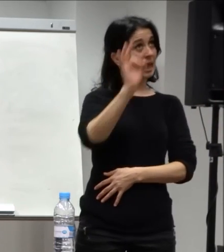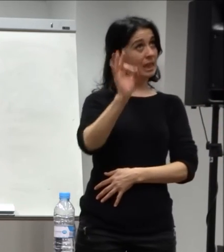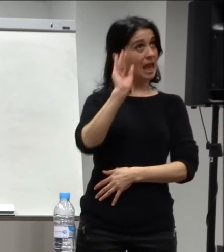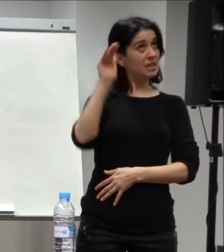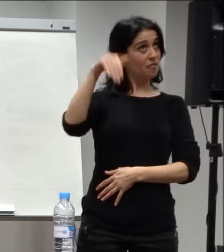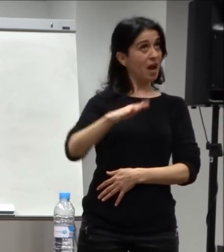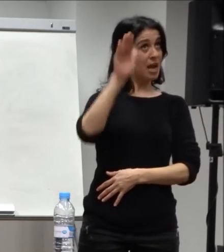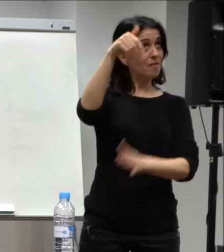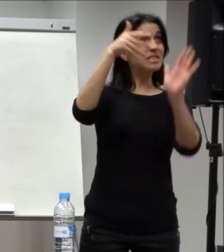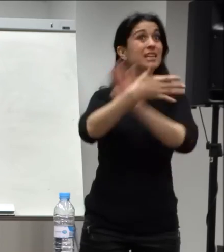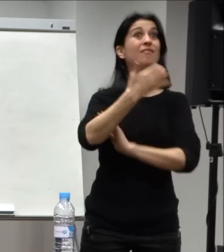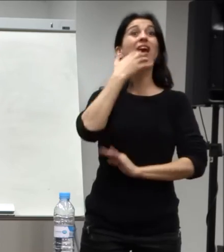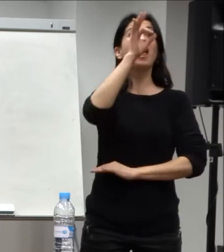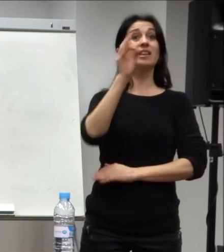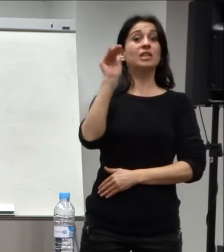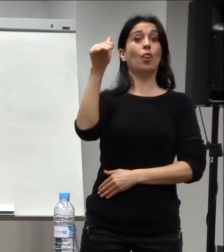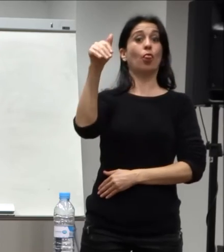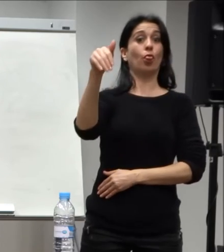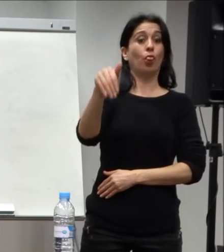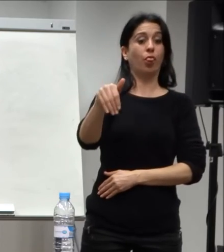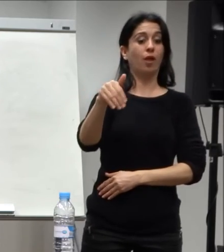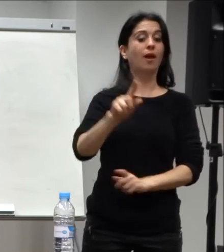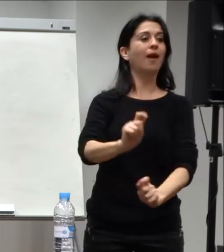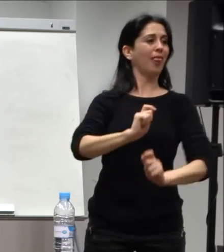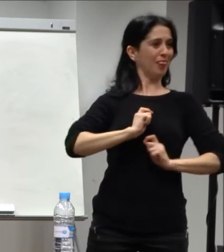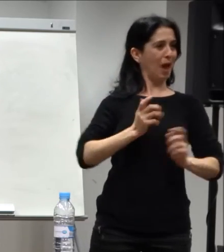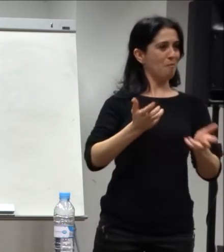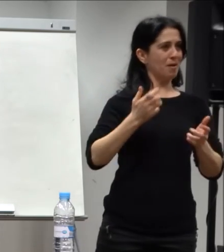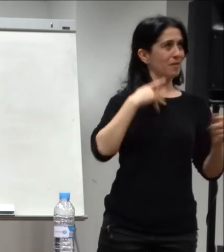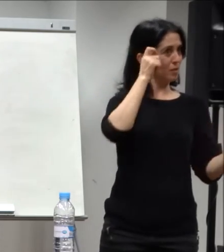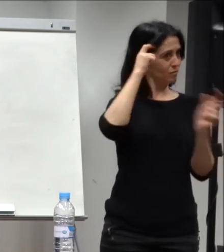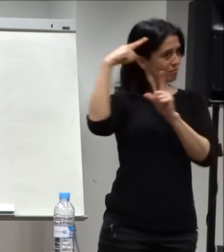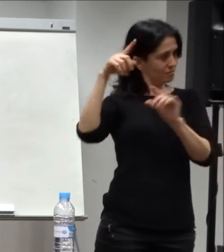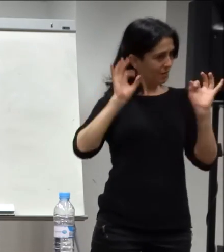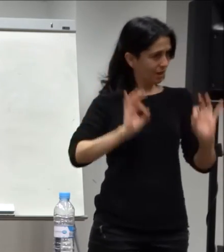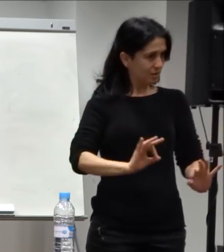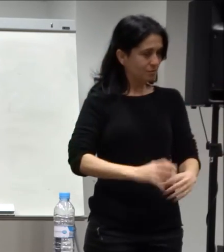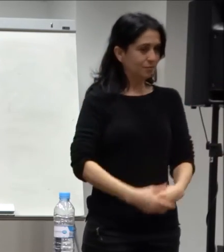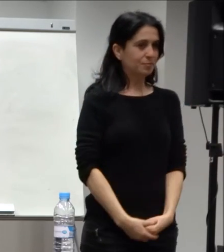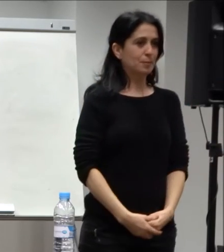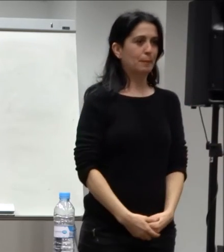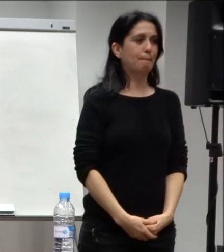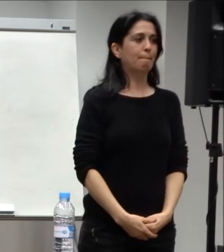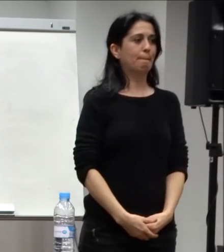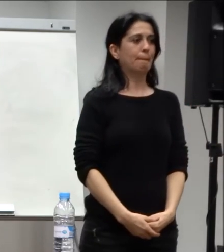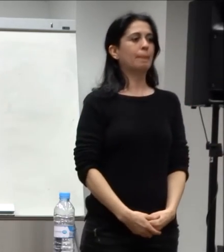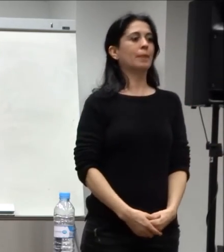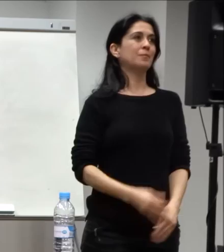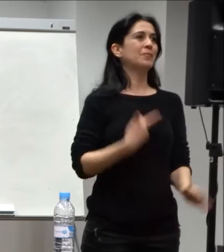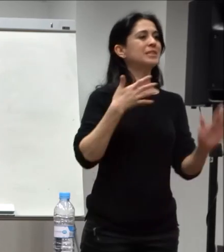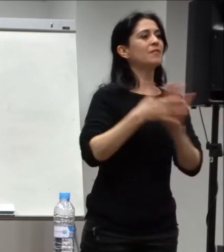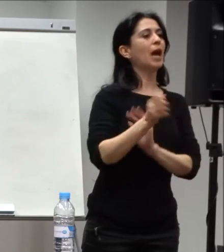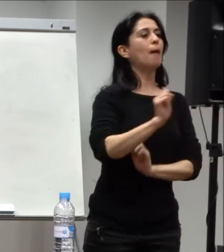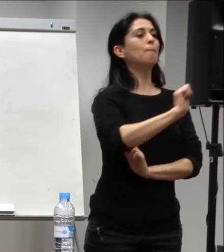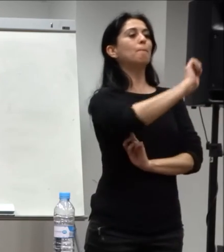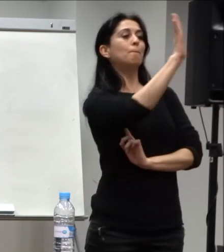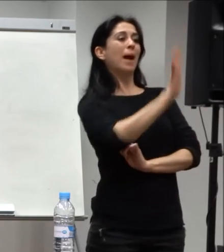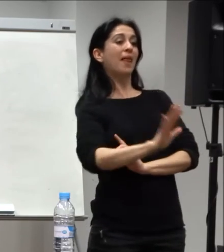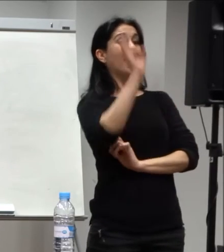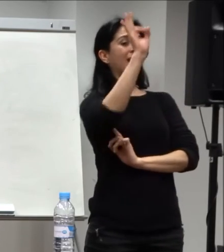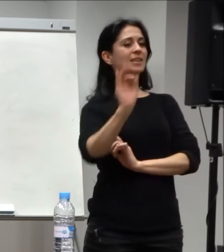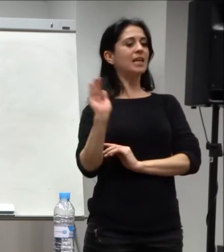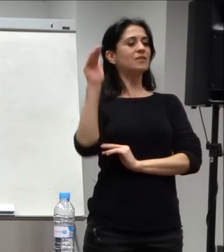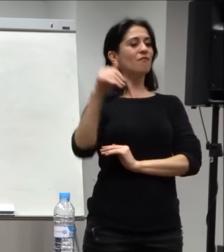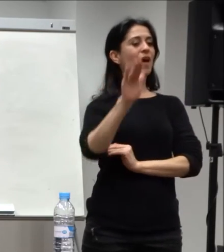baje, pues pueda salir beneficiado. Yo me voy con esa idea. ¿De acuerdo? Vale, creación de apariencia de variabilidad del